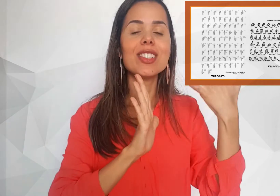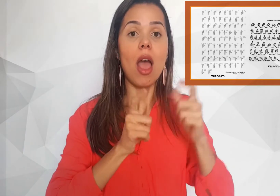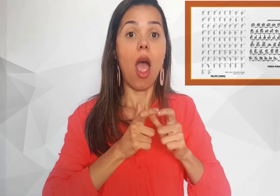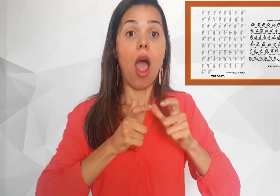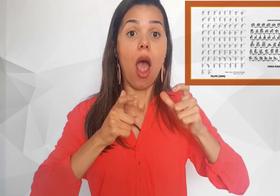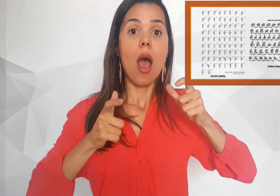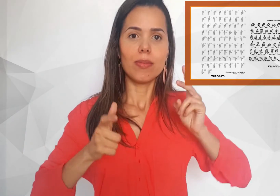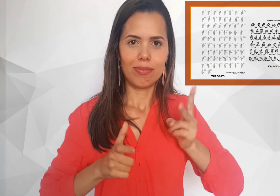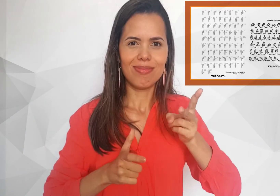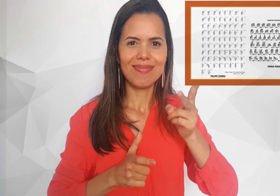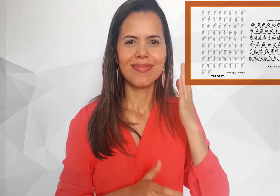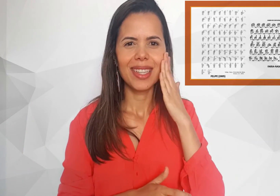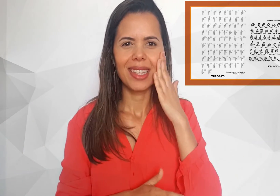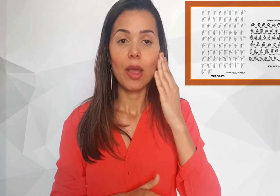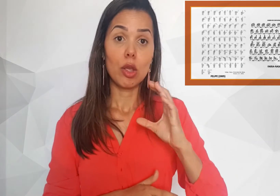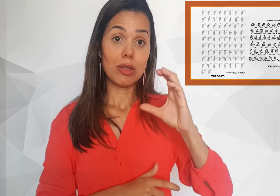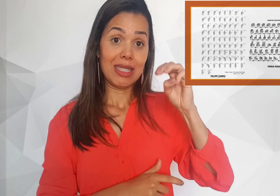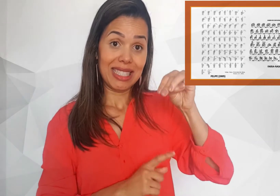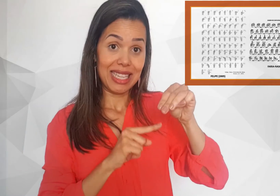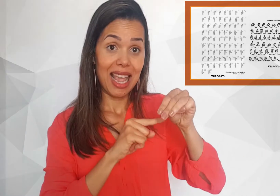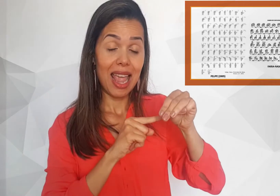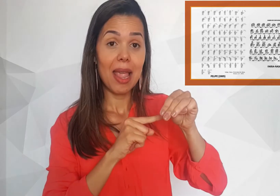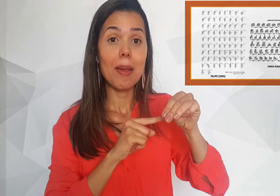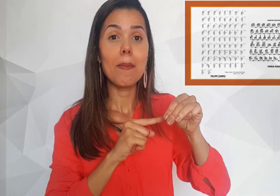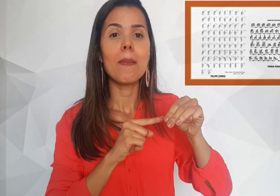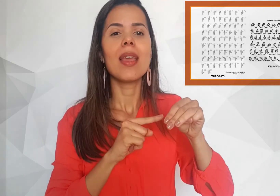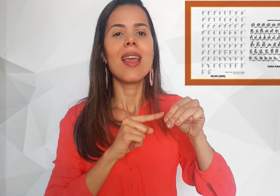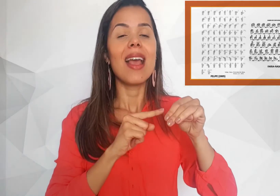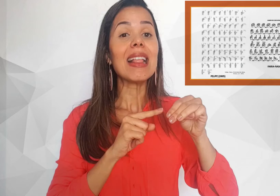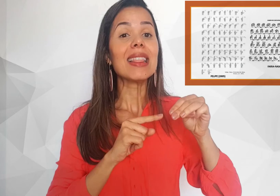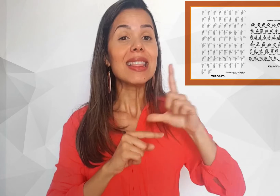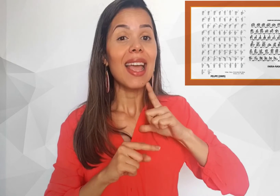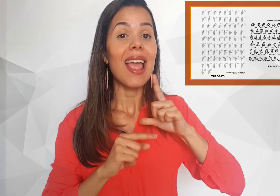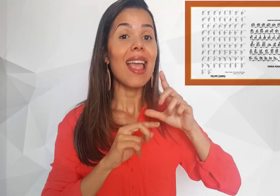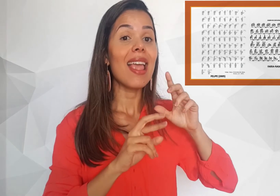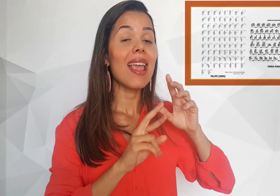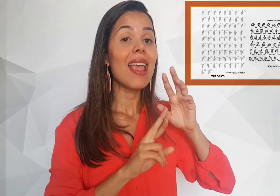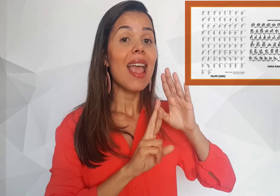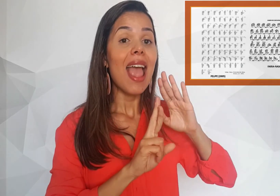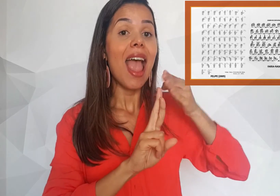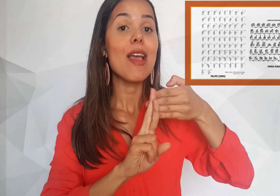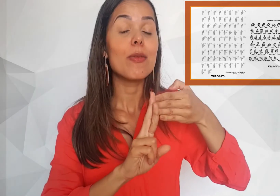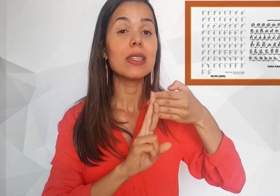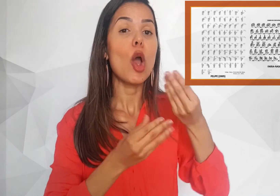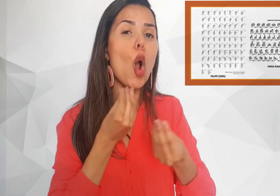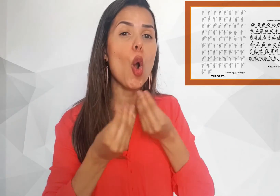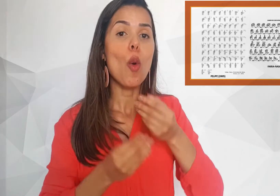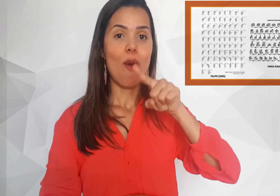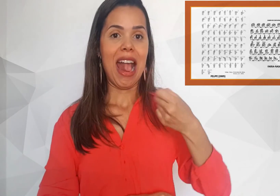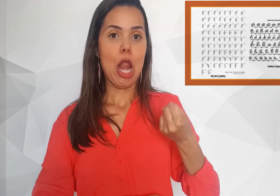a depender de qual é a tabela de referência. E as configurações de mão, elas são numeradas, né? Então, a gente faz